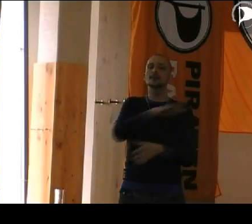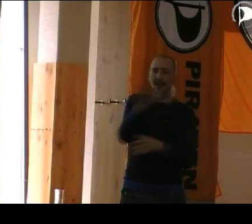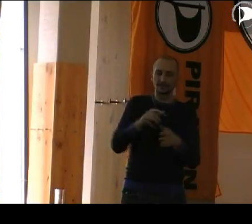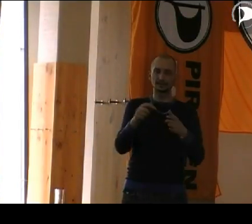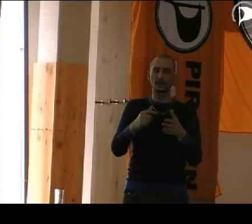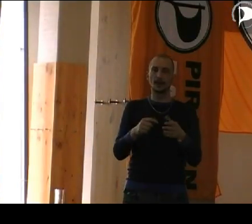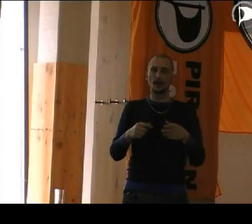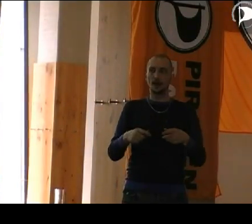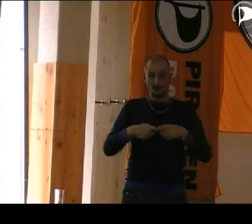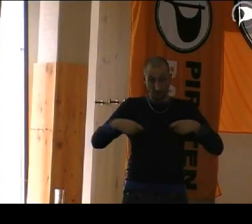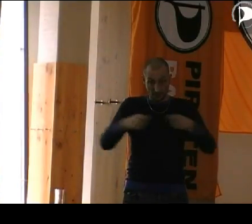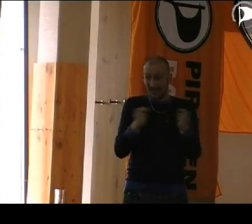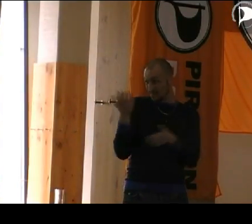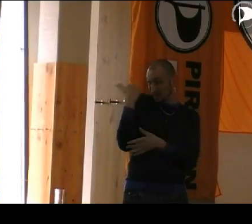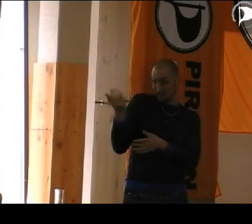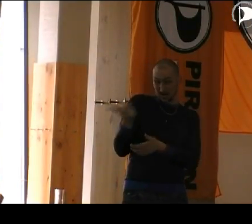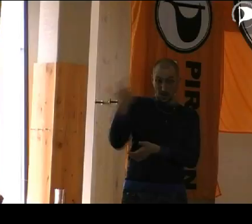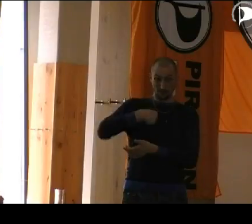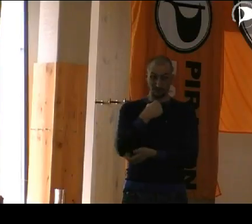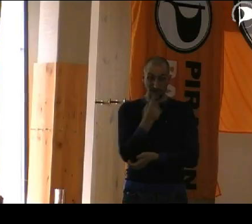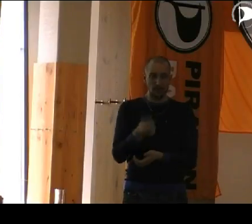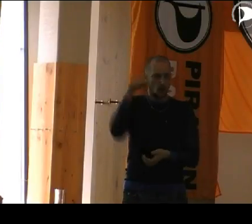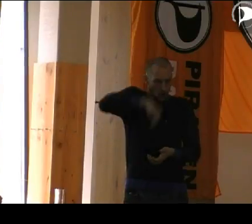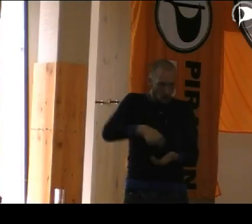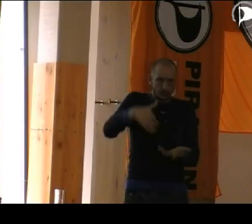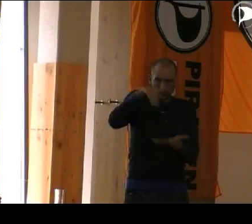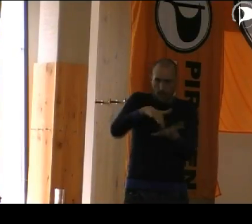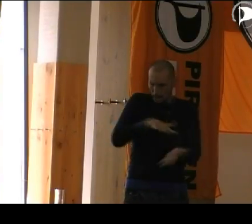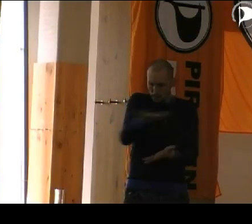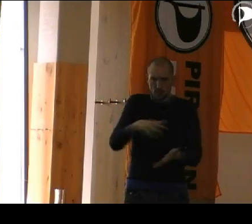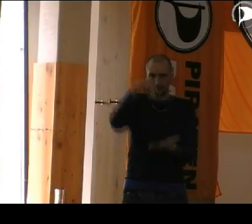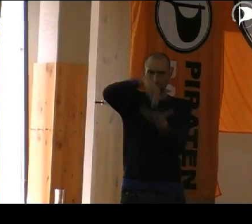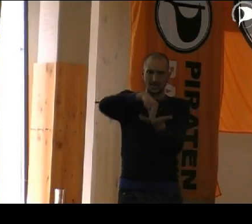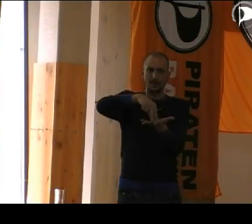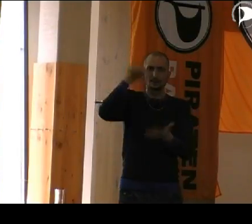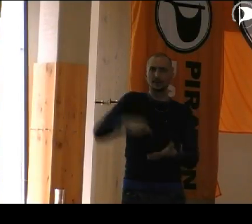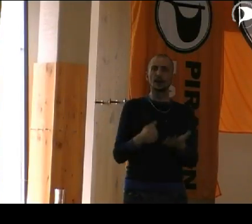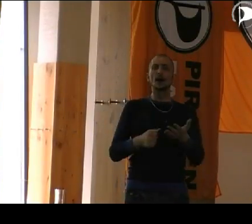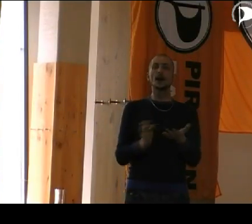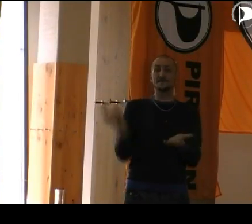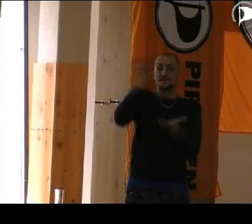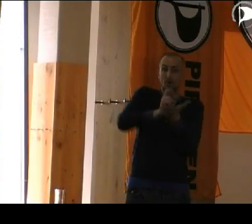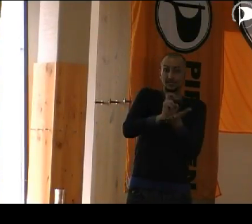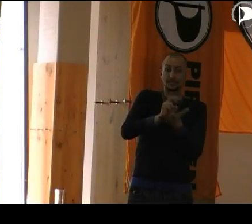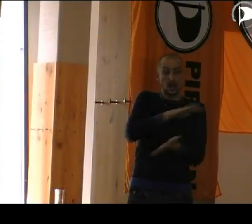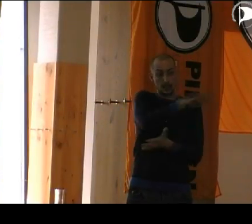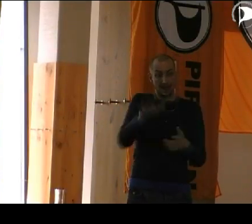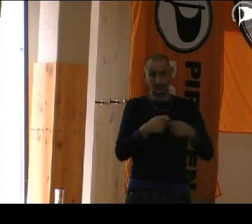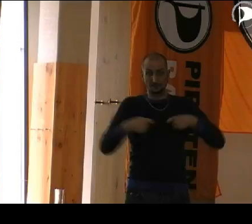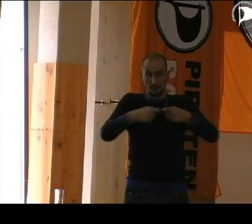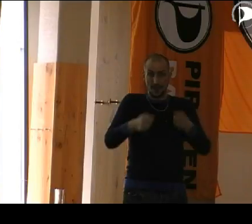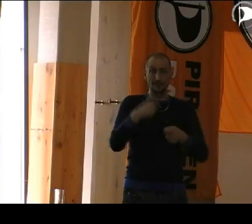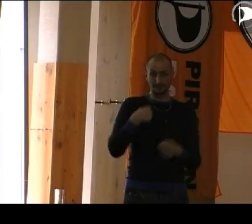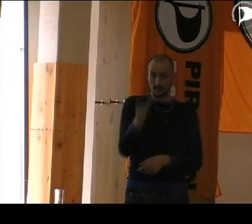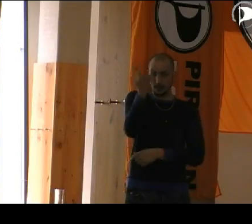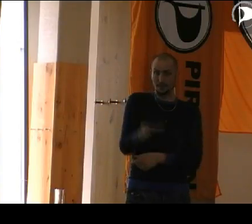wenn mir damals jemand gesagt hätte dass ich heute hier auf der bühne stehen höhe und für den vorsitz ist gar nicht verwandt ist zu kandidieren die